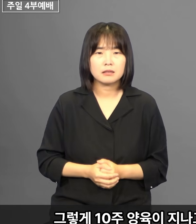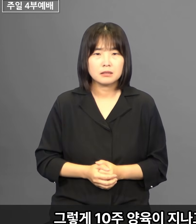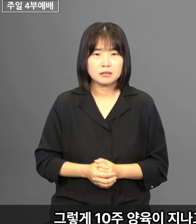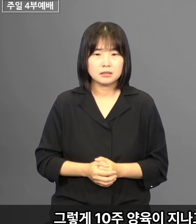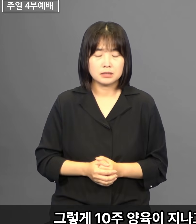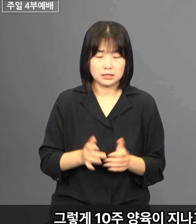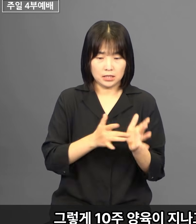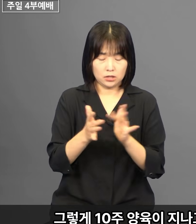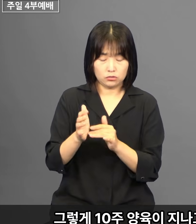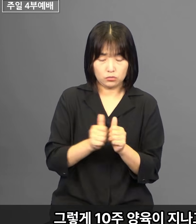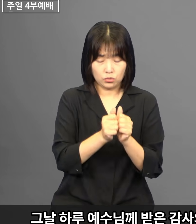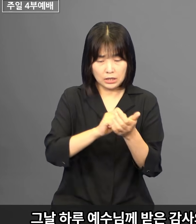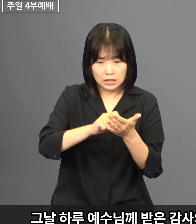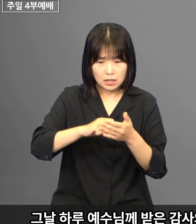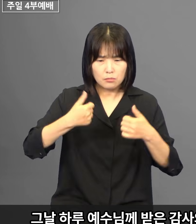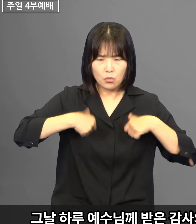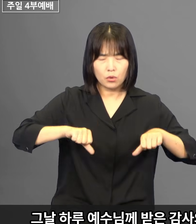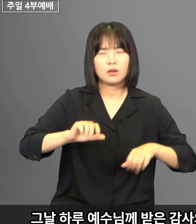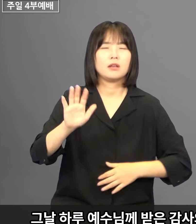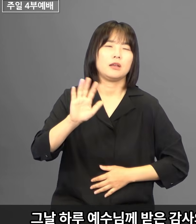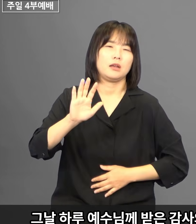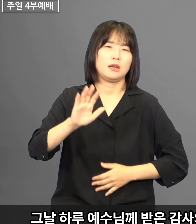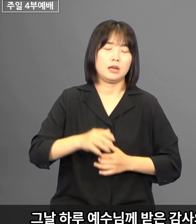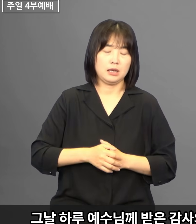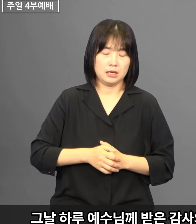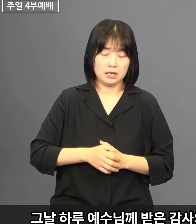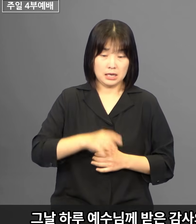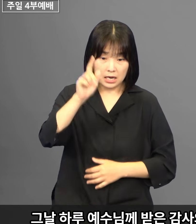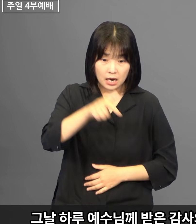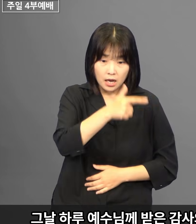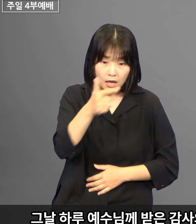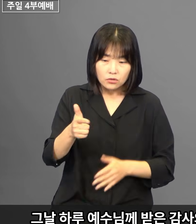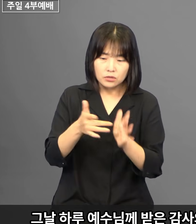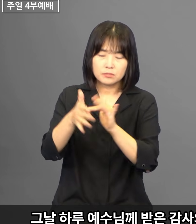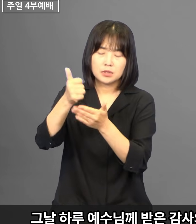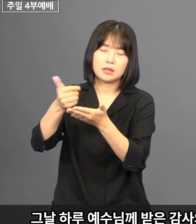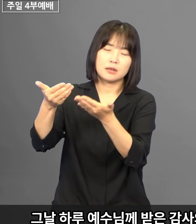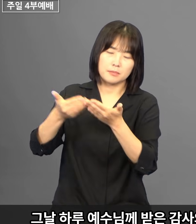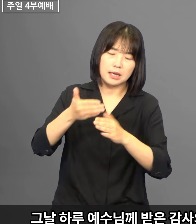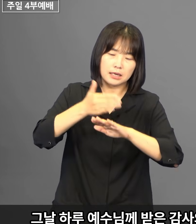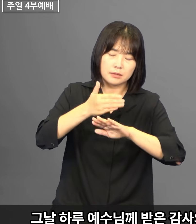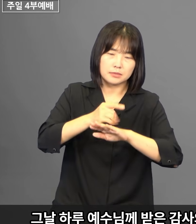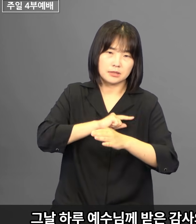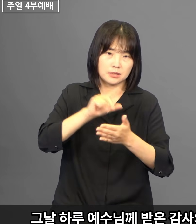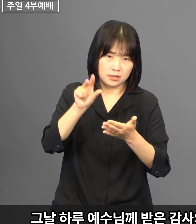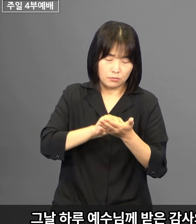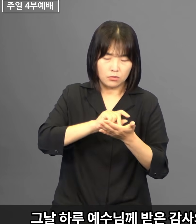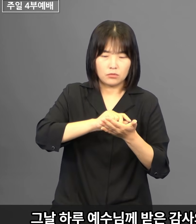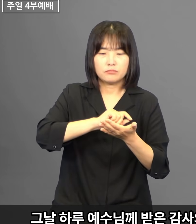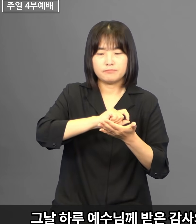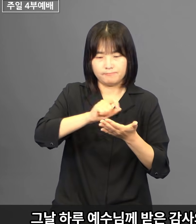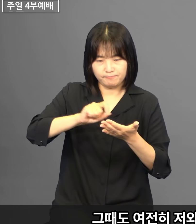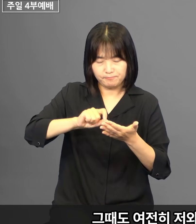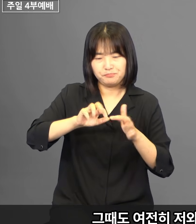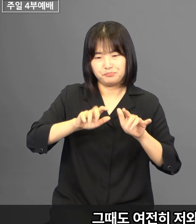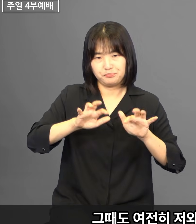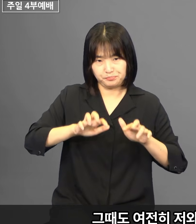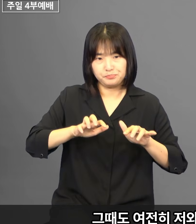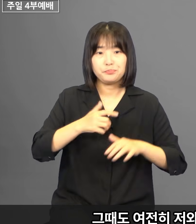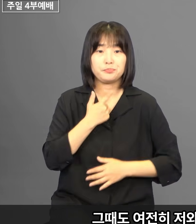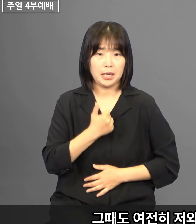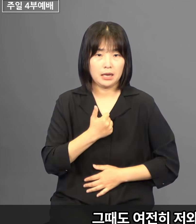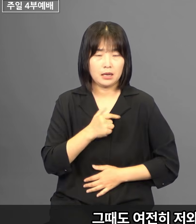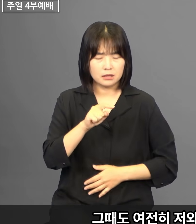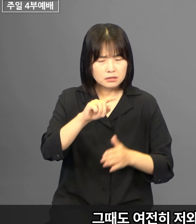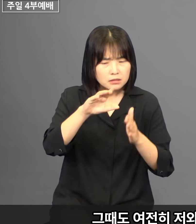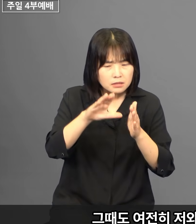것 같았던 제 일기는 그날 하루 예수님께 받은 감사의 제목을 적는 일기가 되어 있었습니다.